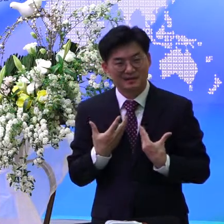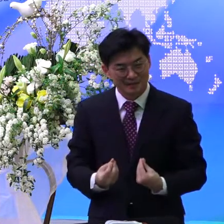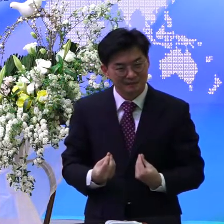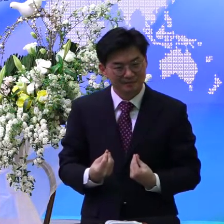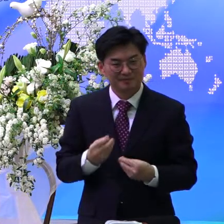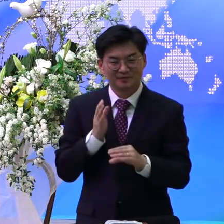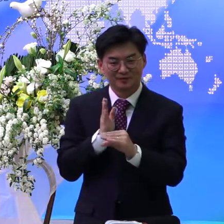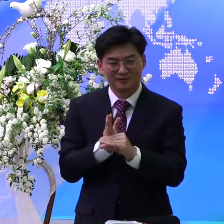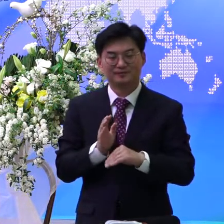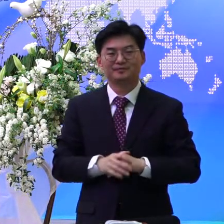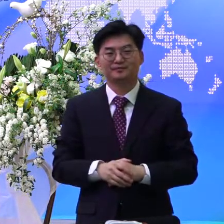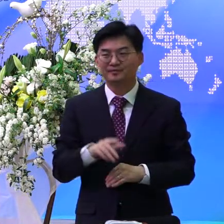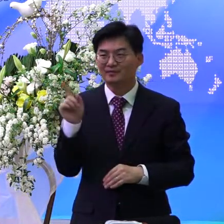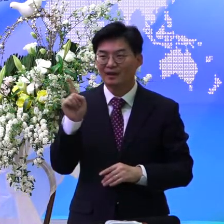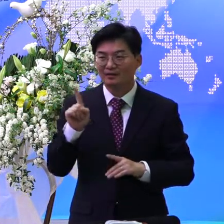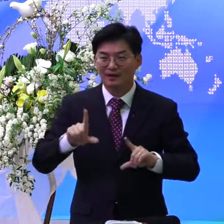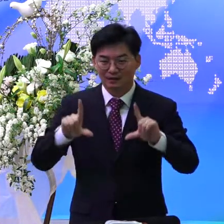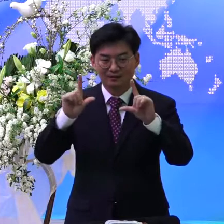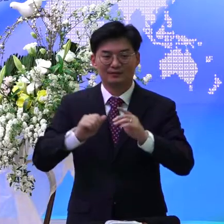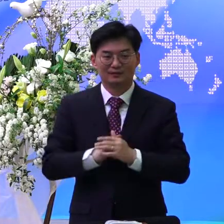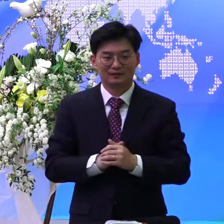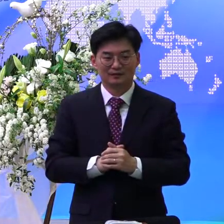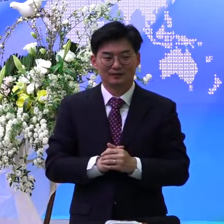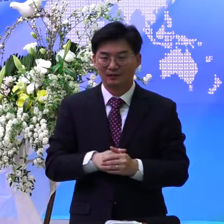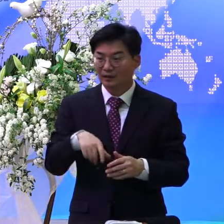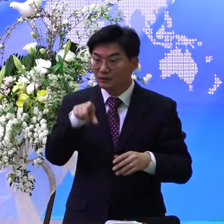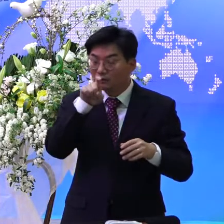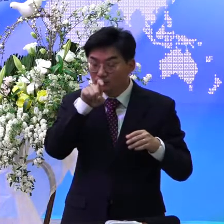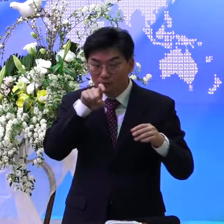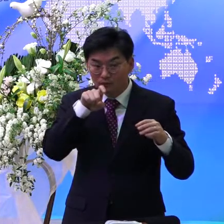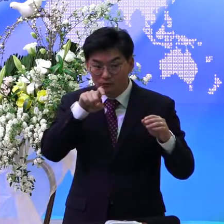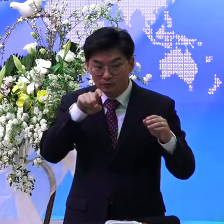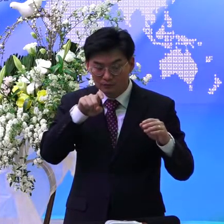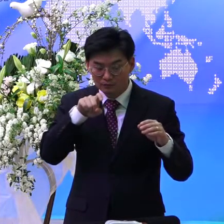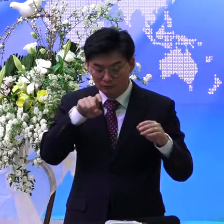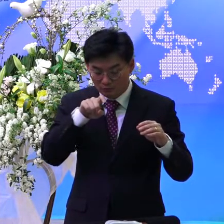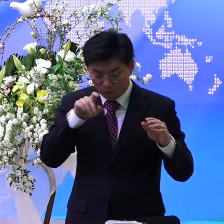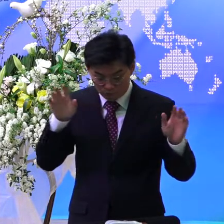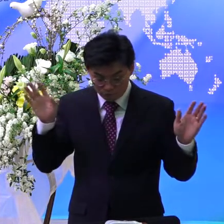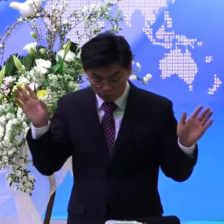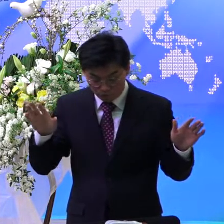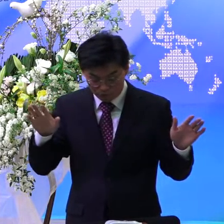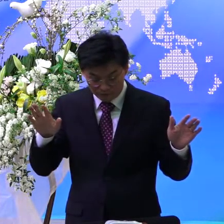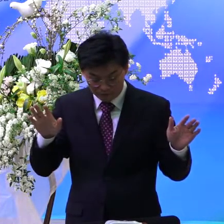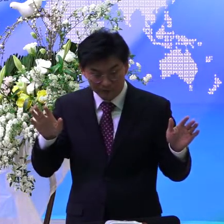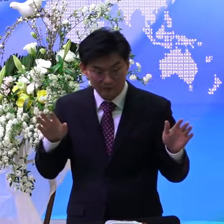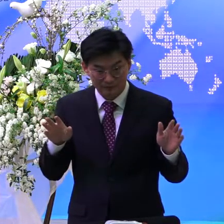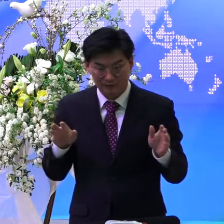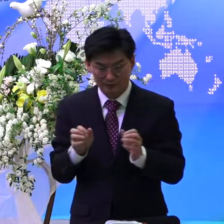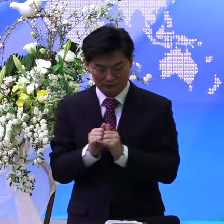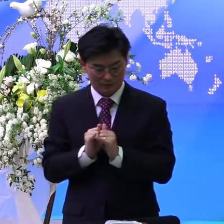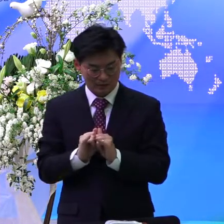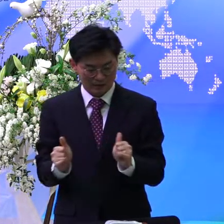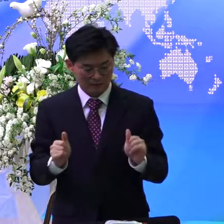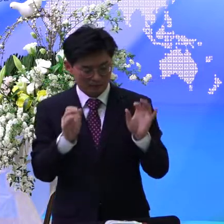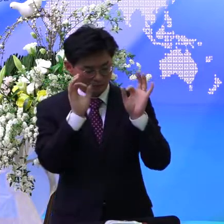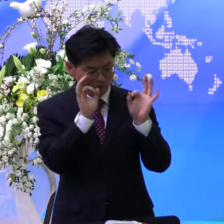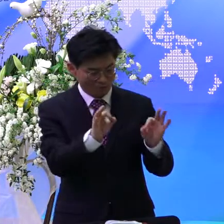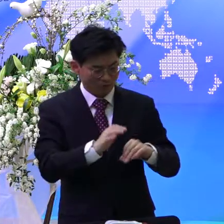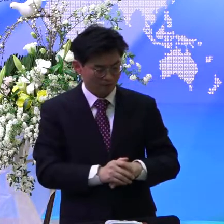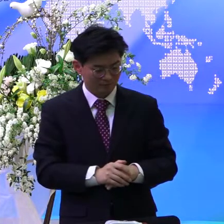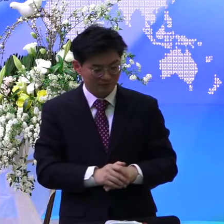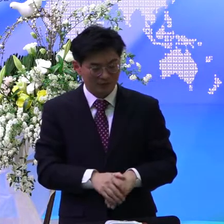살고 있었습니다. 그러나 어느 날 한 조류학자가 그 농장을 지나다가 우연히 독수리 새끼를 보고